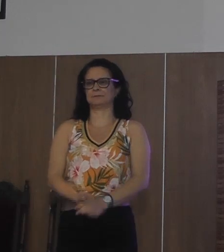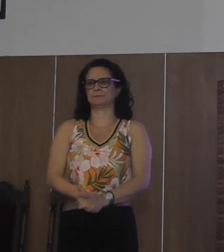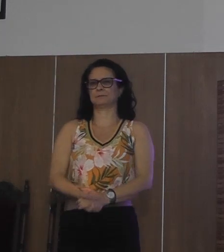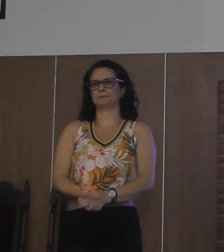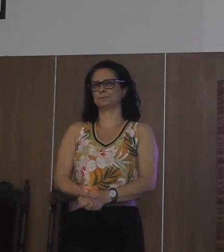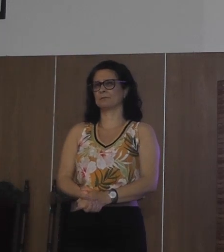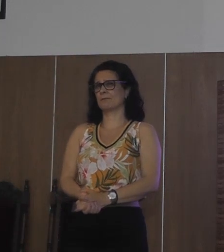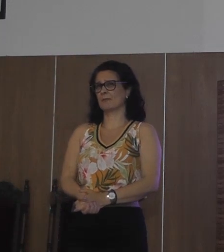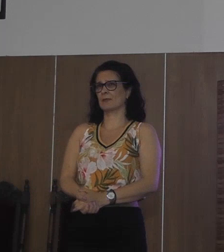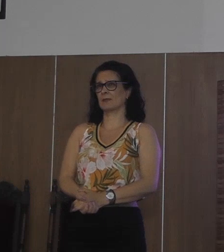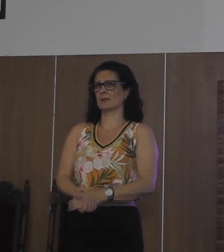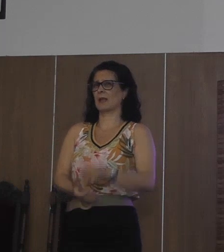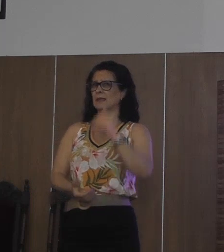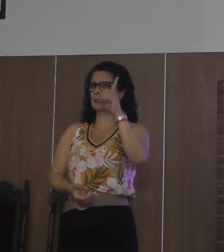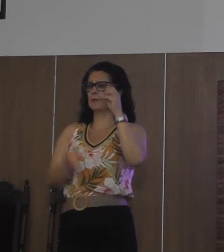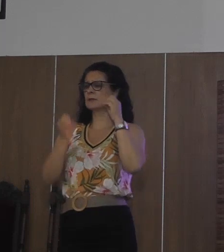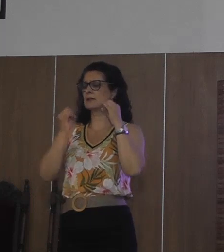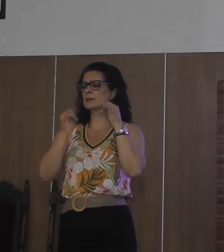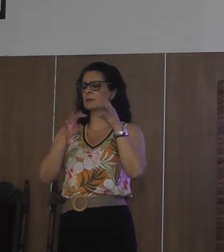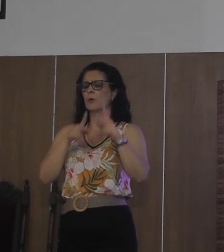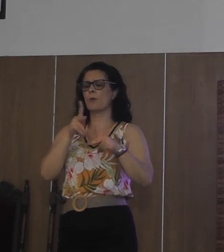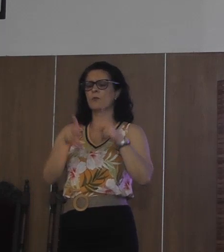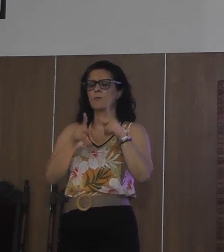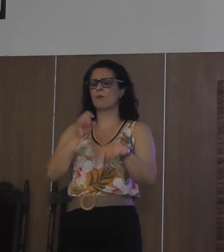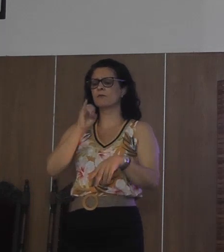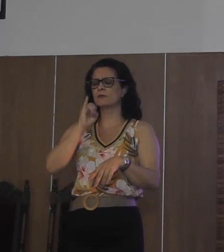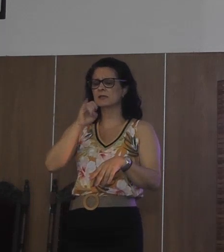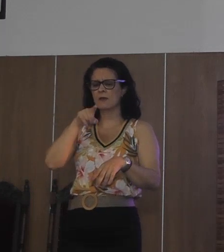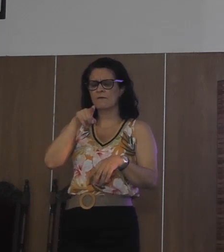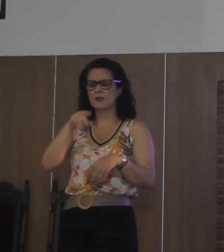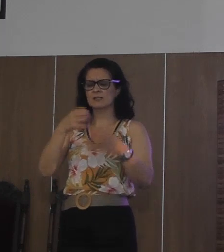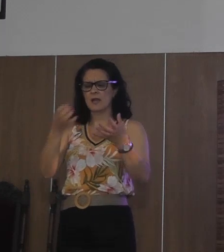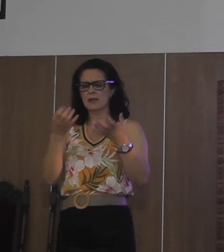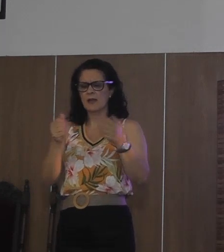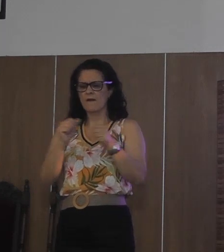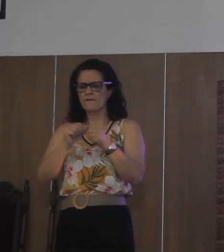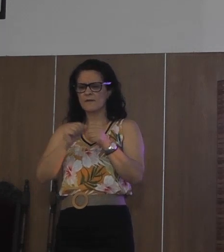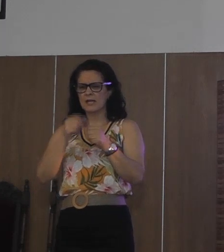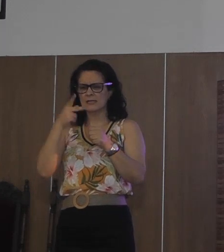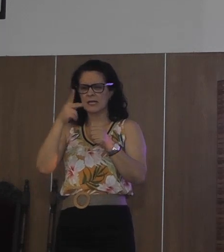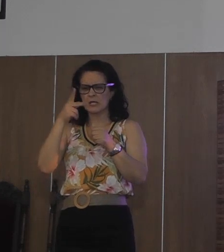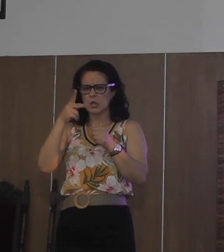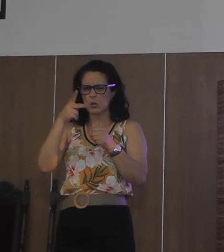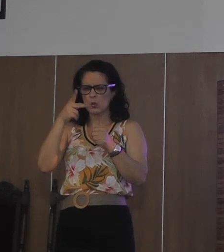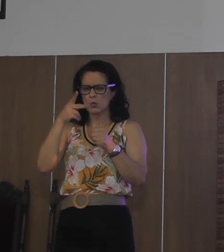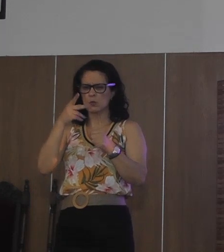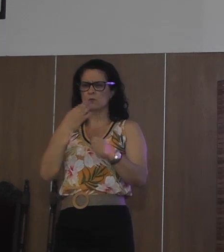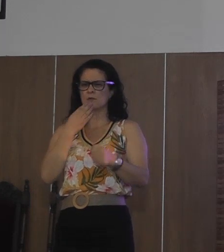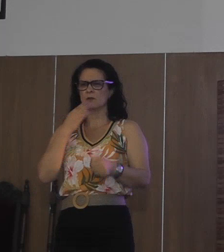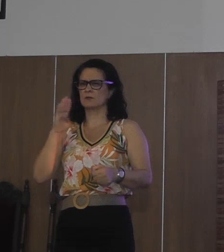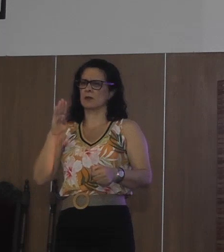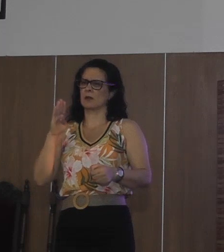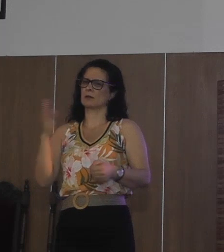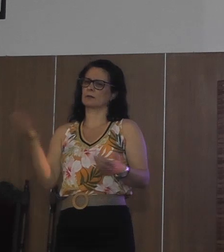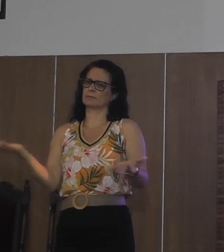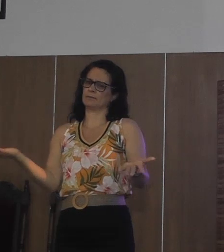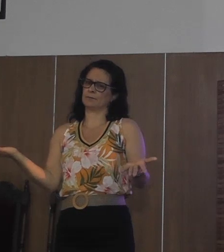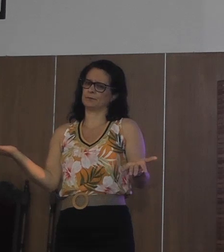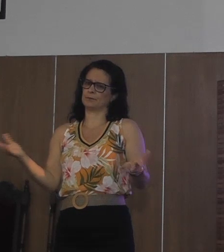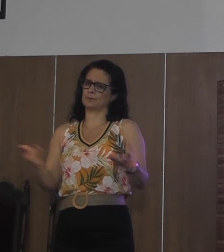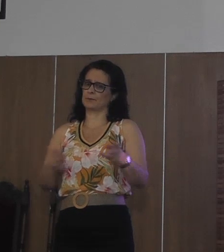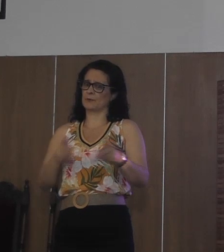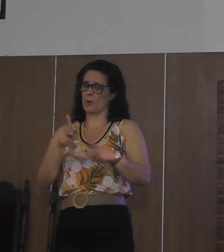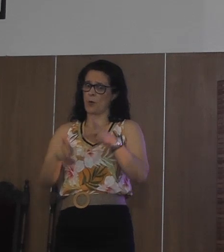se vocês tentassem fazer do seu jeito lá atrás, o povo de Jericó consumia vocês aí mesmo agora.